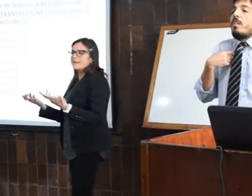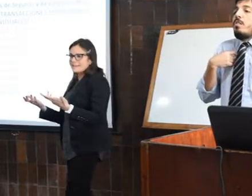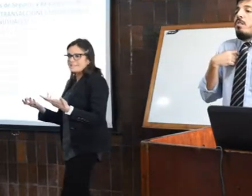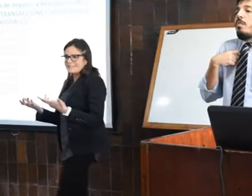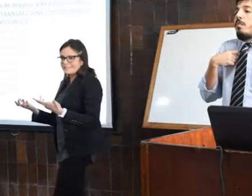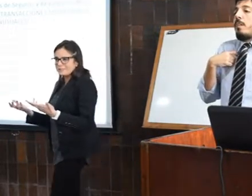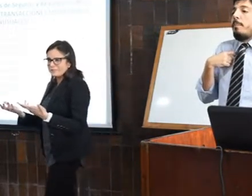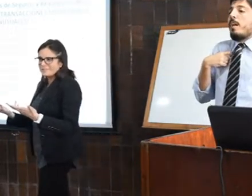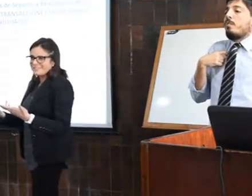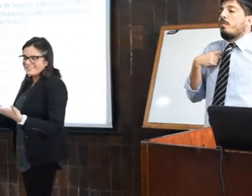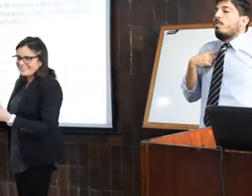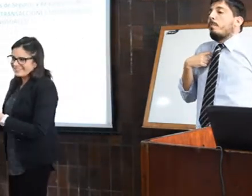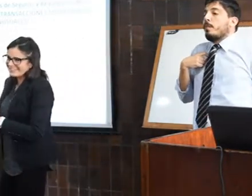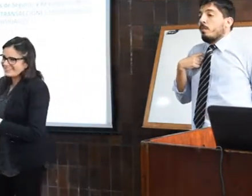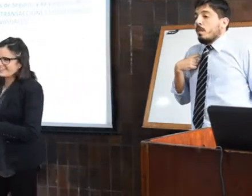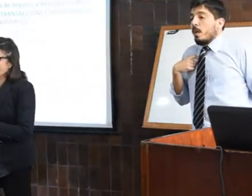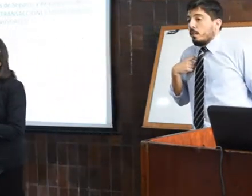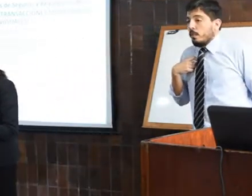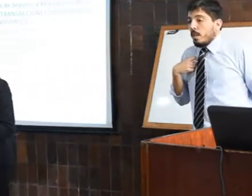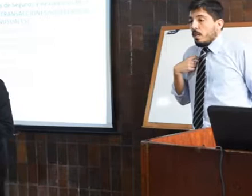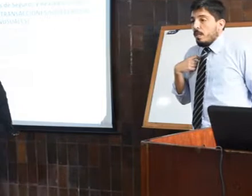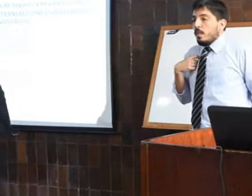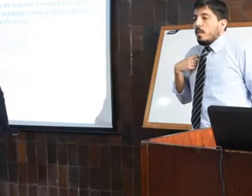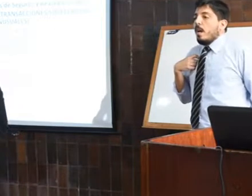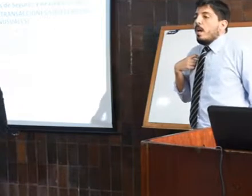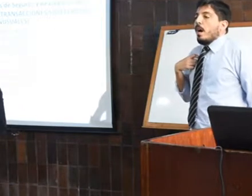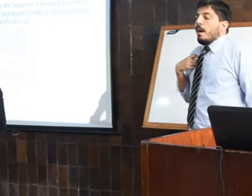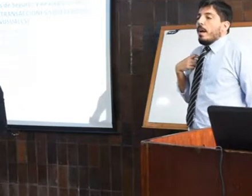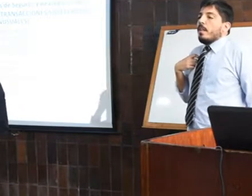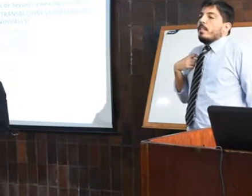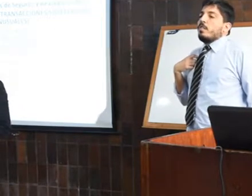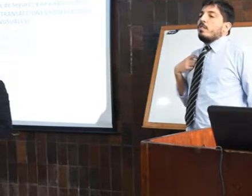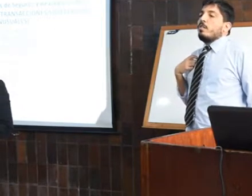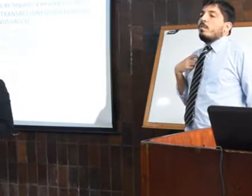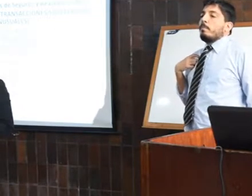nosotros nosotros es sospechosa la entidad